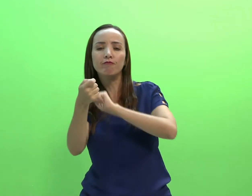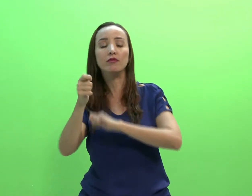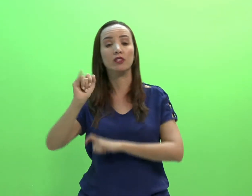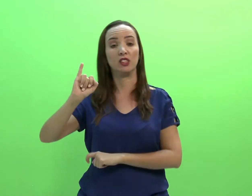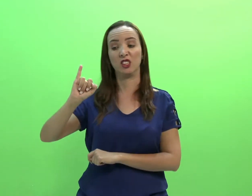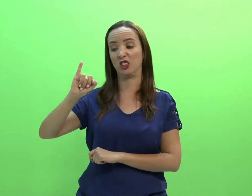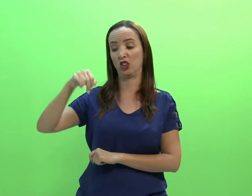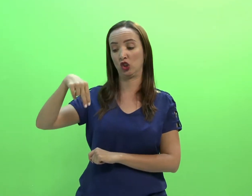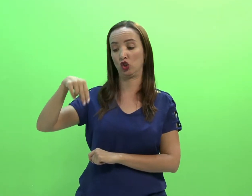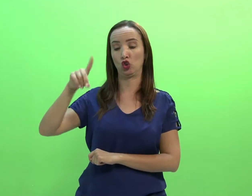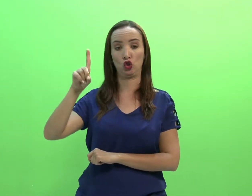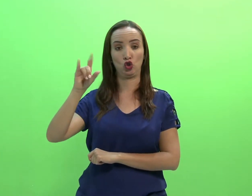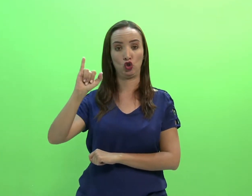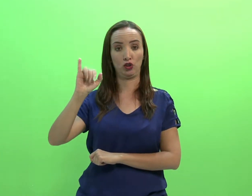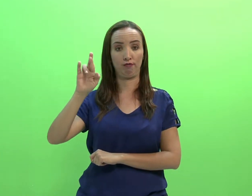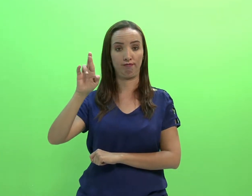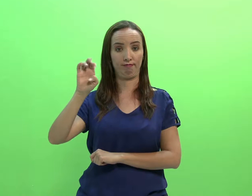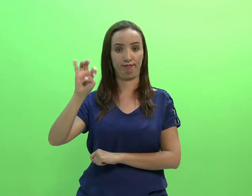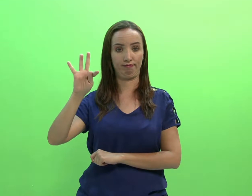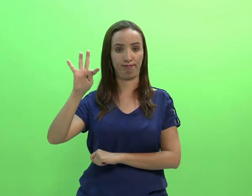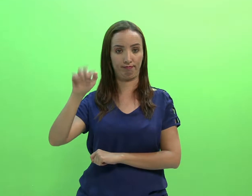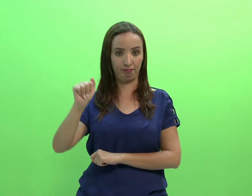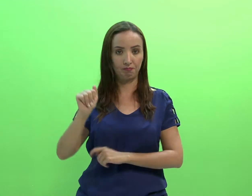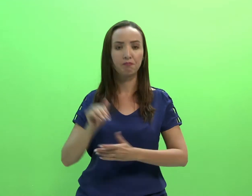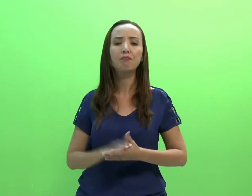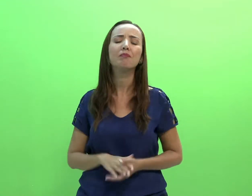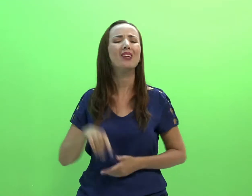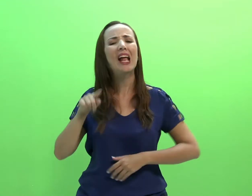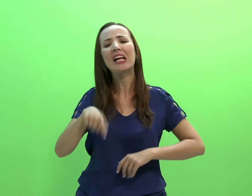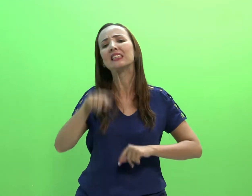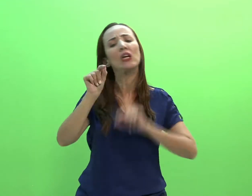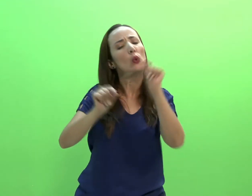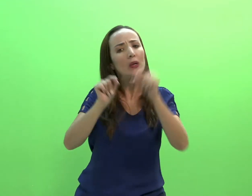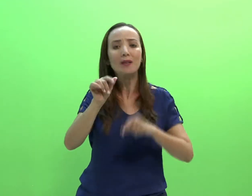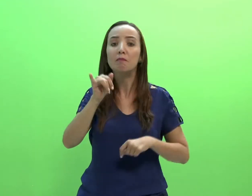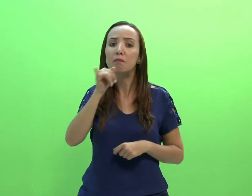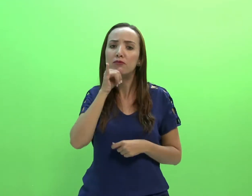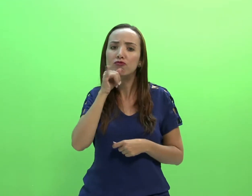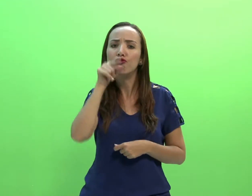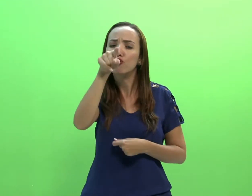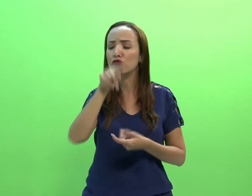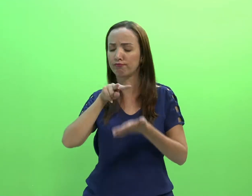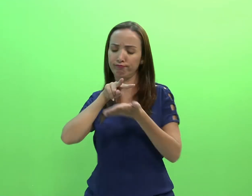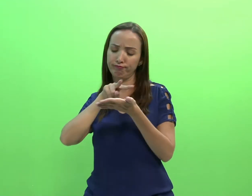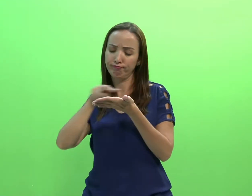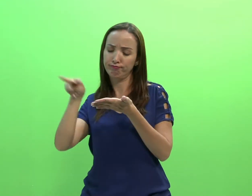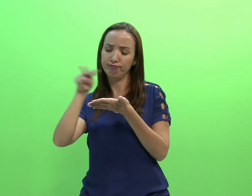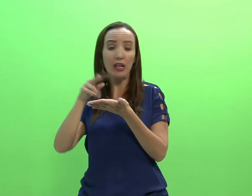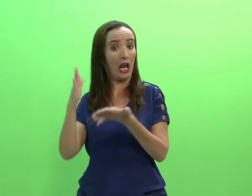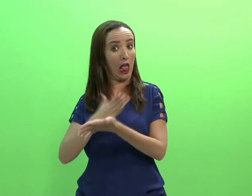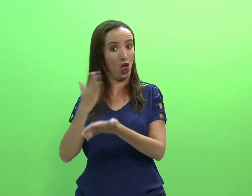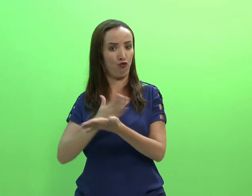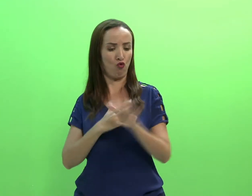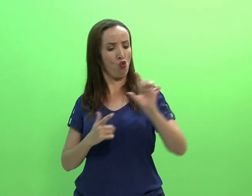tem-se uma adaptação. É a citação indireta. Como é que ocorre? Você lê um determinado